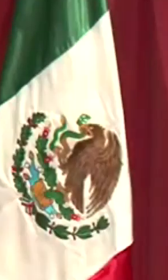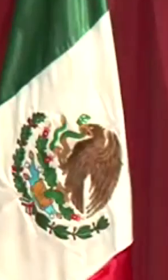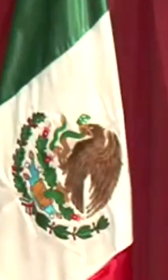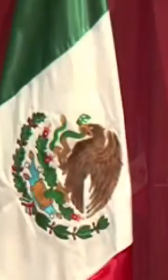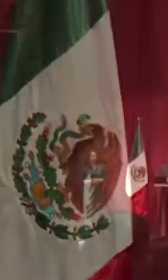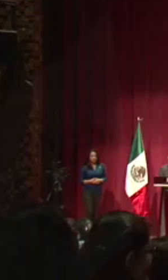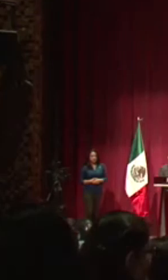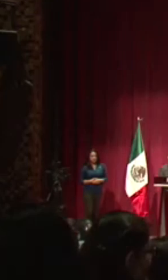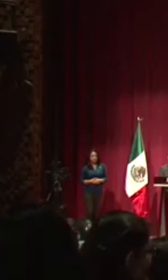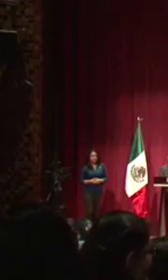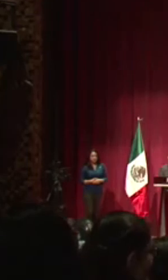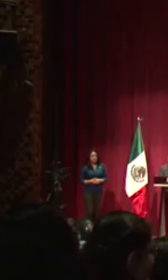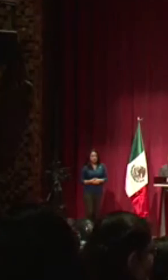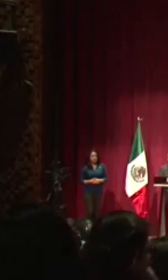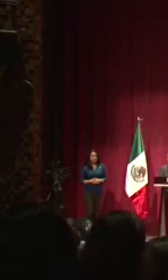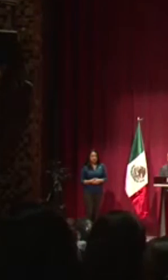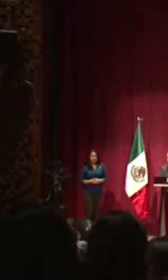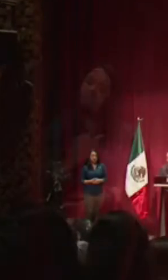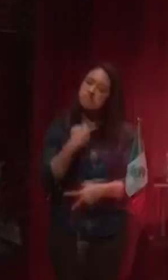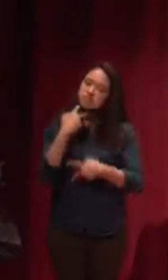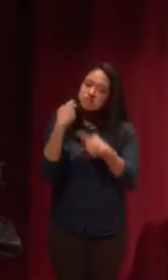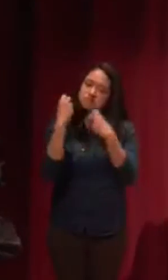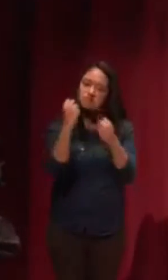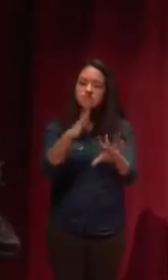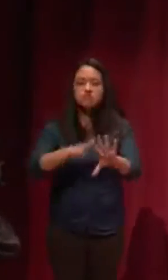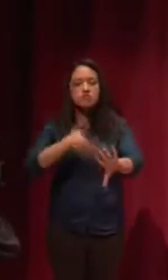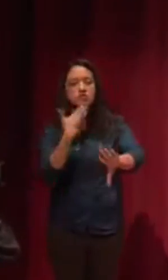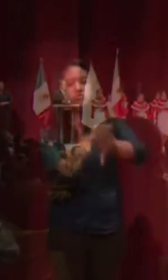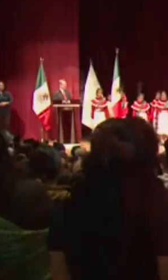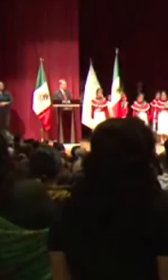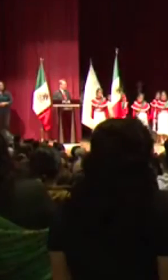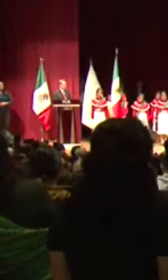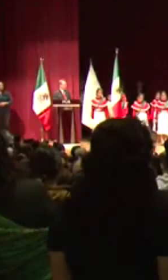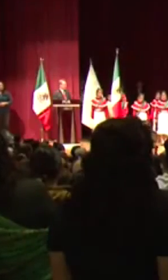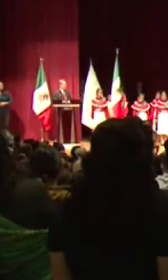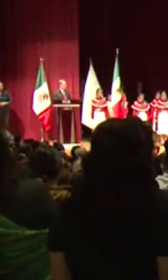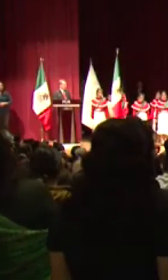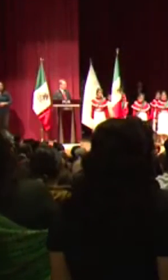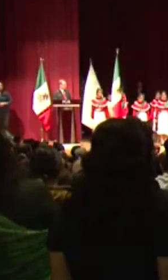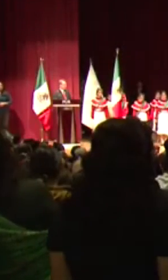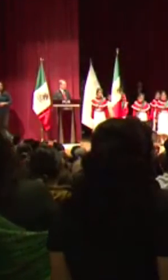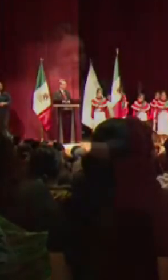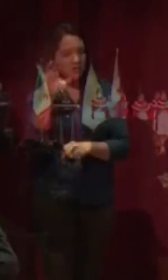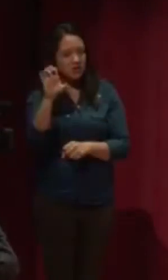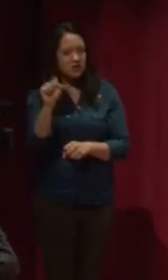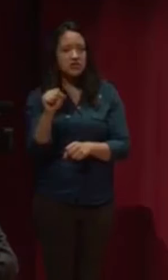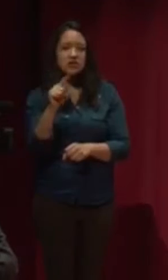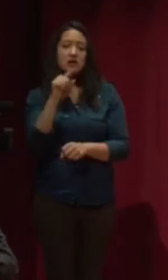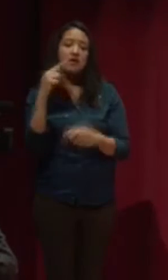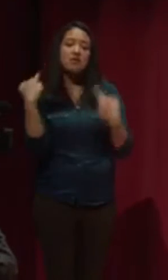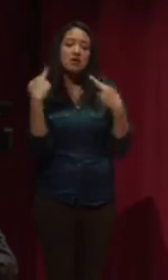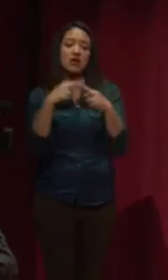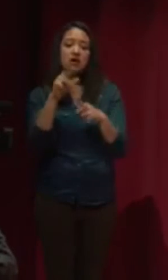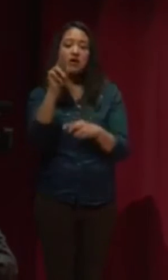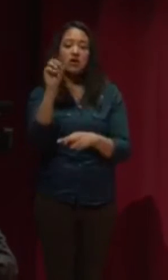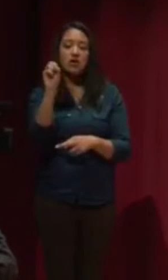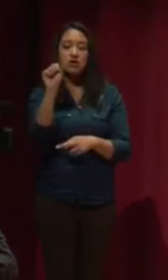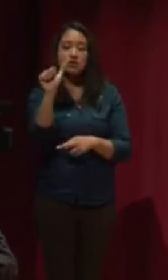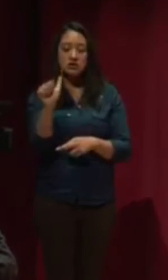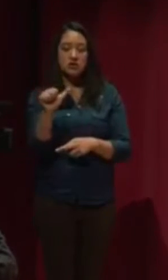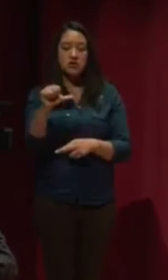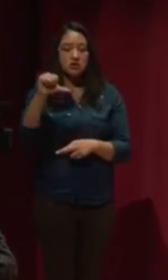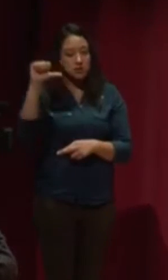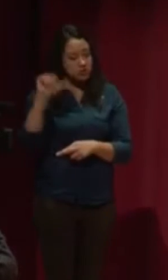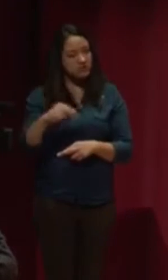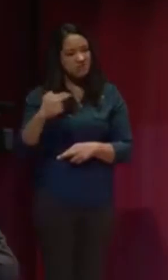indígenas Ñañó, quienes fueron representadas legalmente por el Centro de Derechos Humanos Miguel Agustín Pro Juárez. Hoy nos